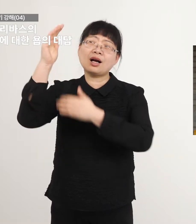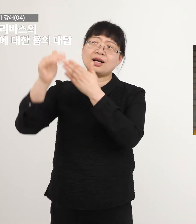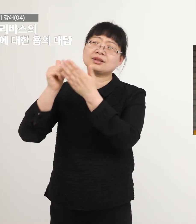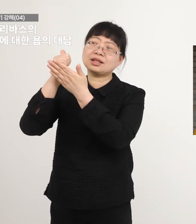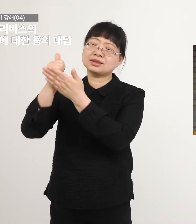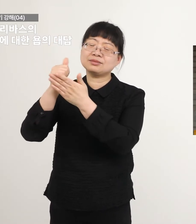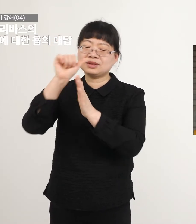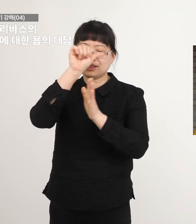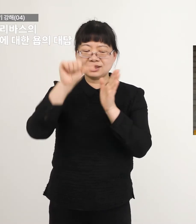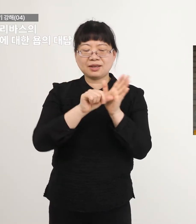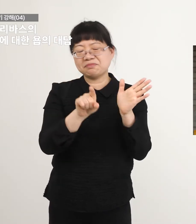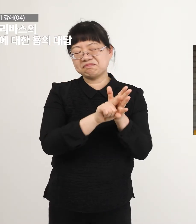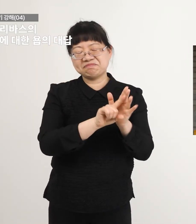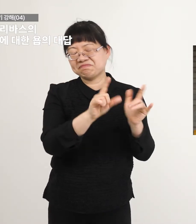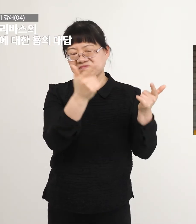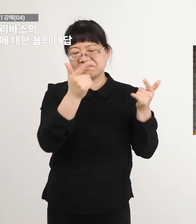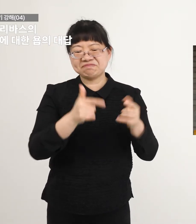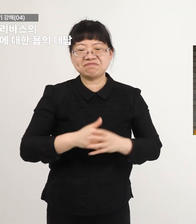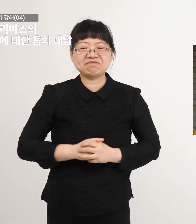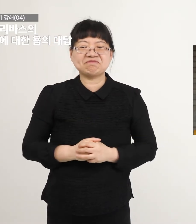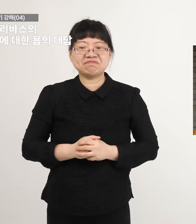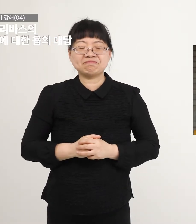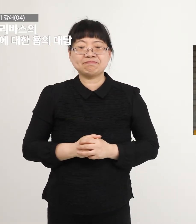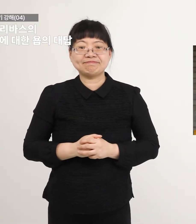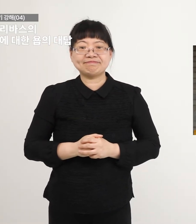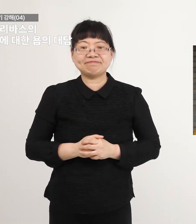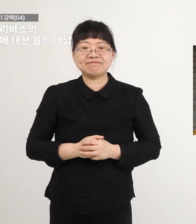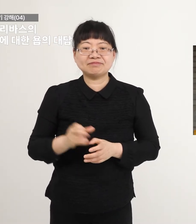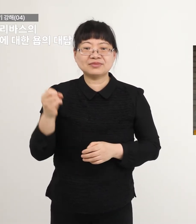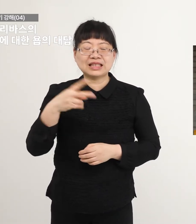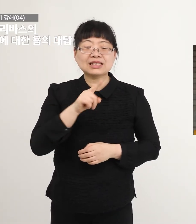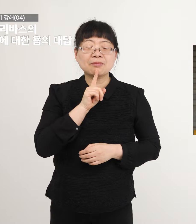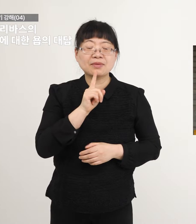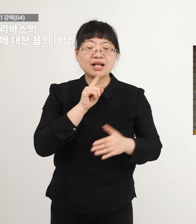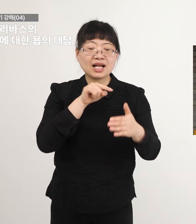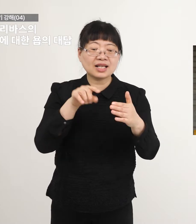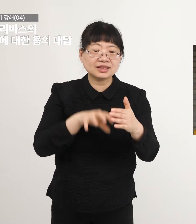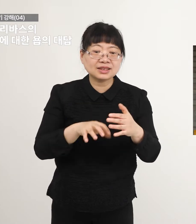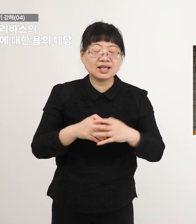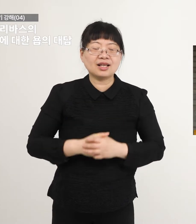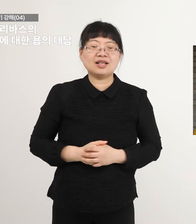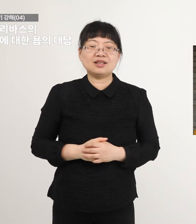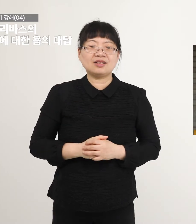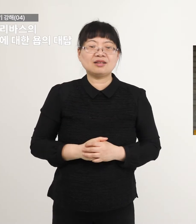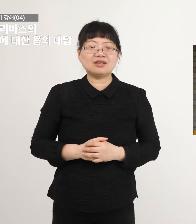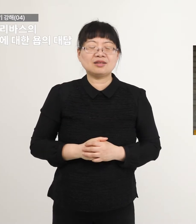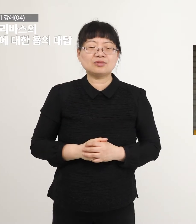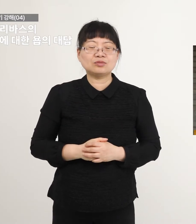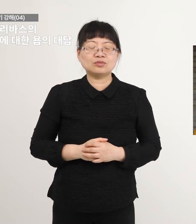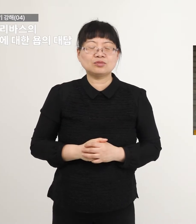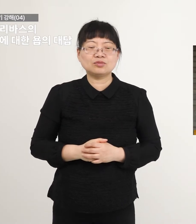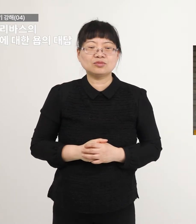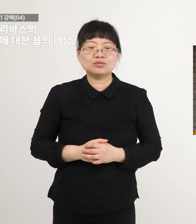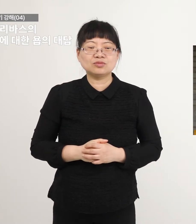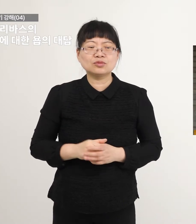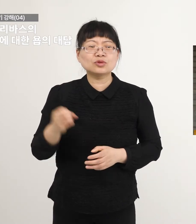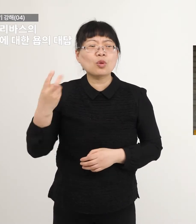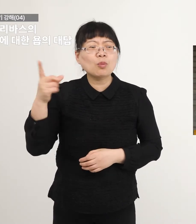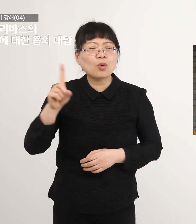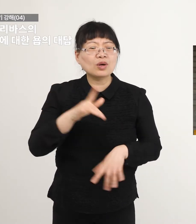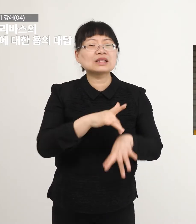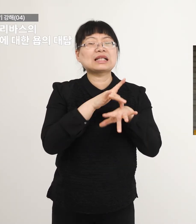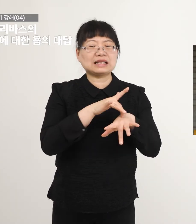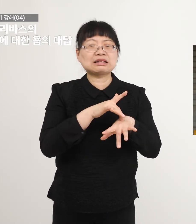하나님이 인생을 믿지 않는다. 그리고 이 말 속에는 어떤 의도가 깔려 있는가 하면